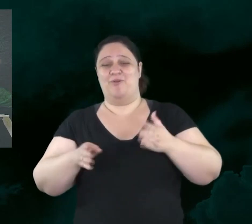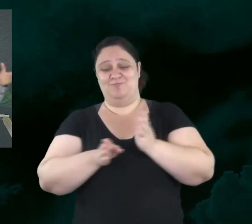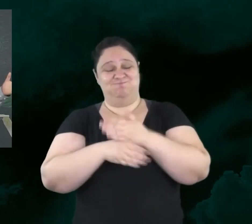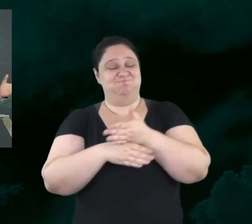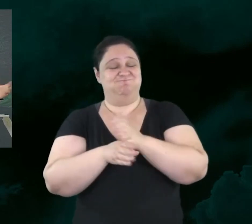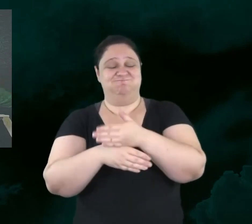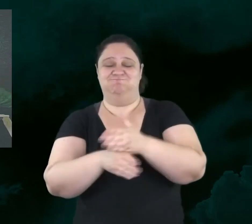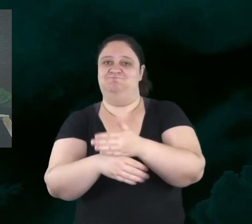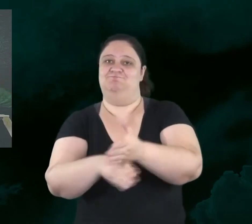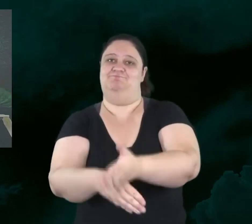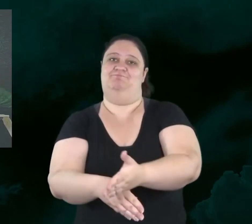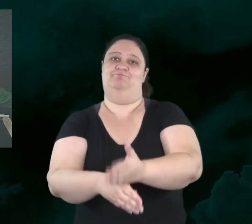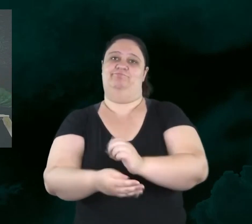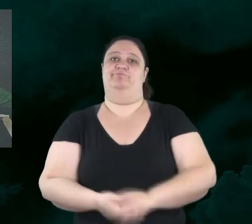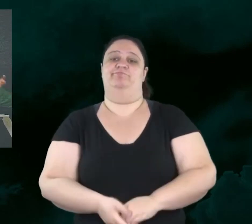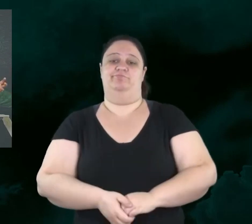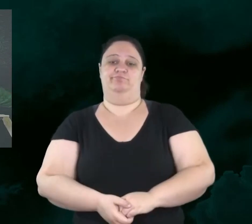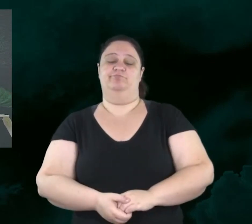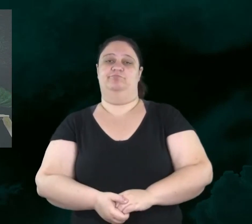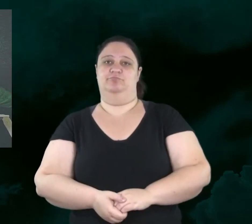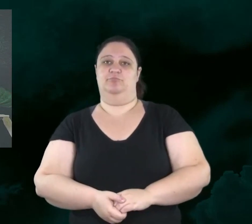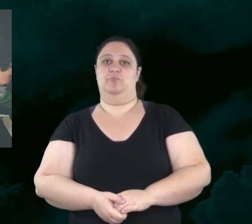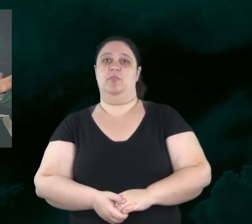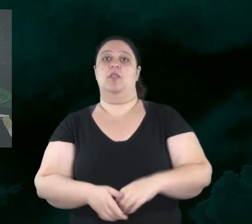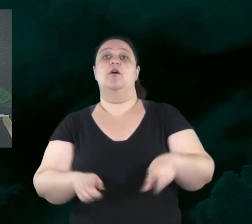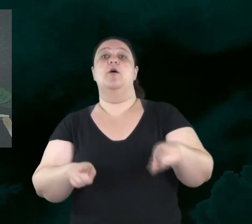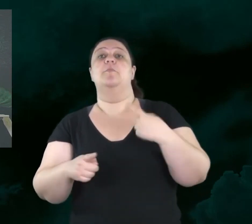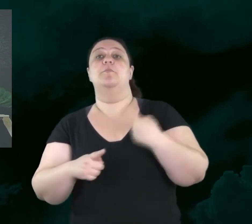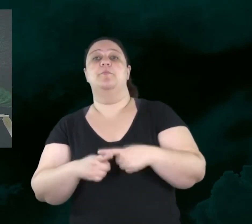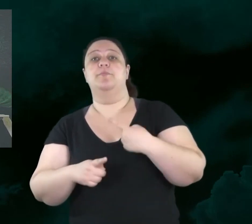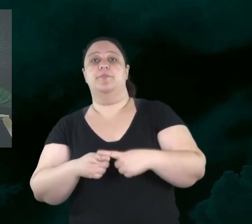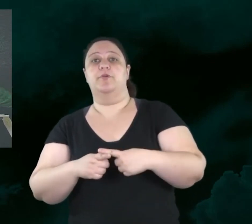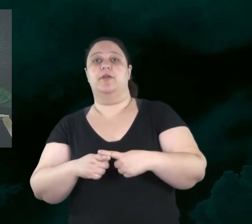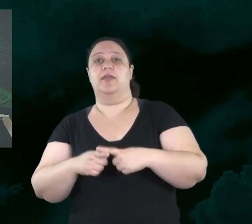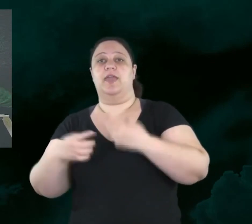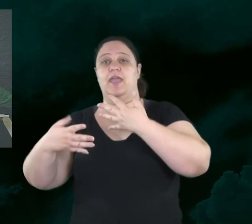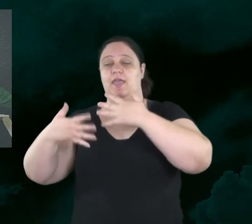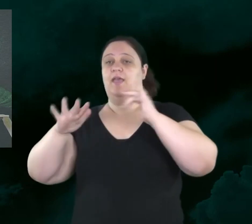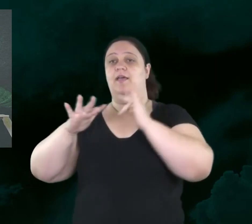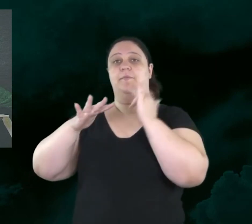puxado por outro lado, segundo o interesse comercial, o interesse